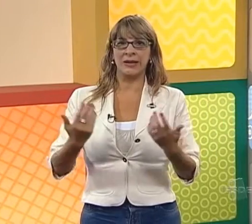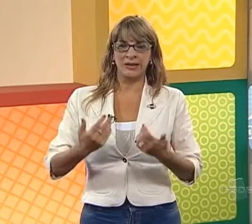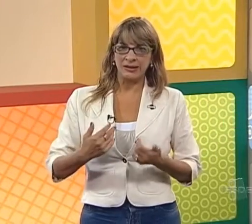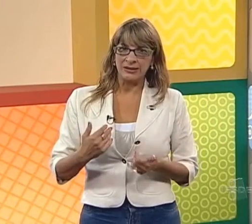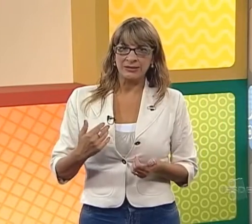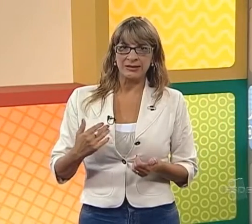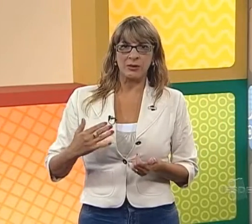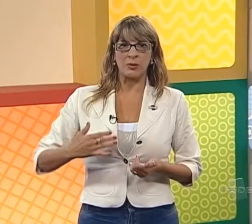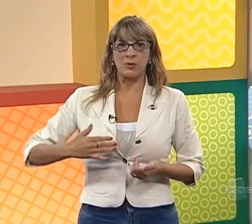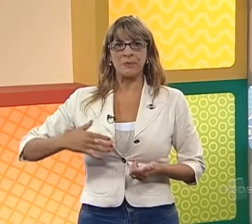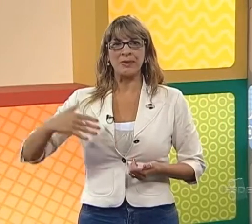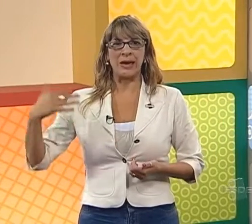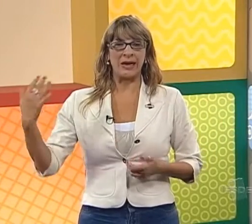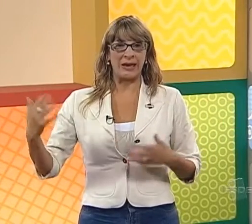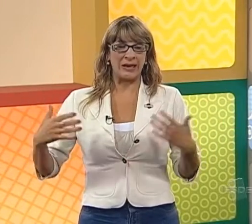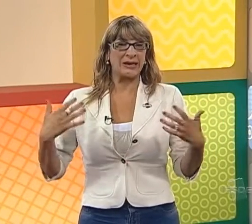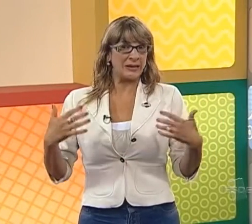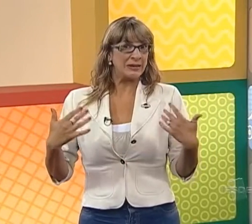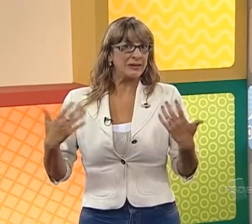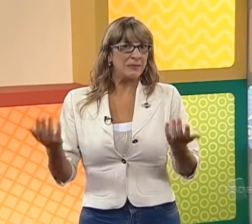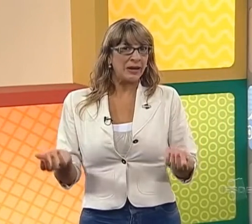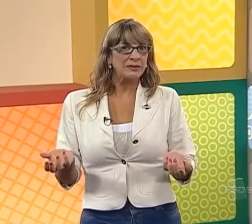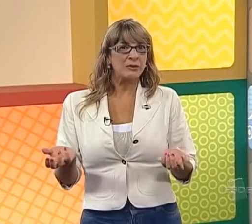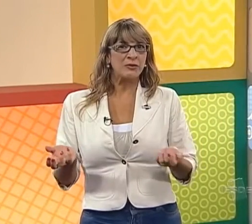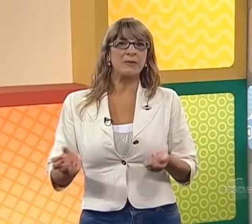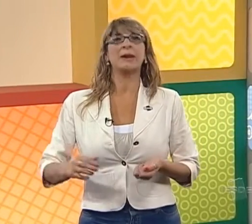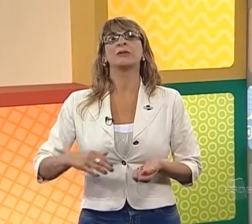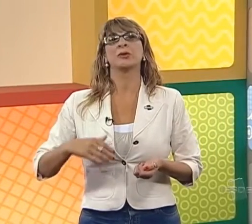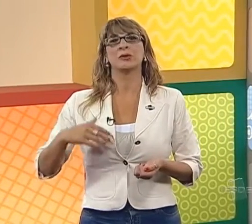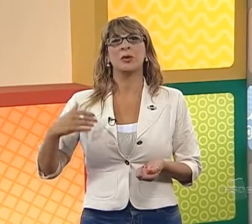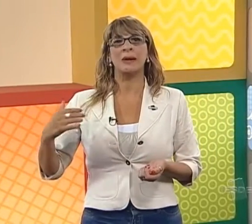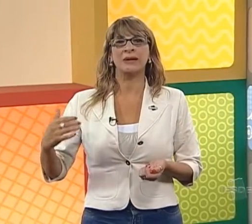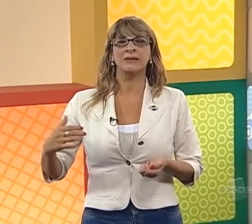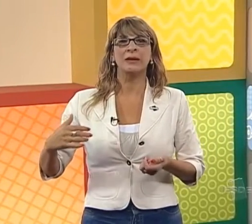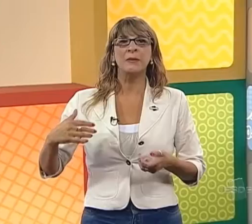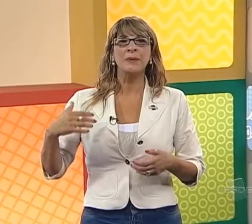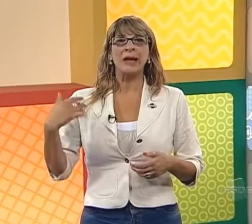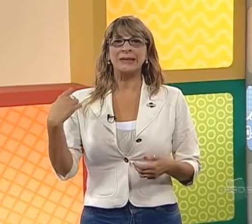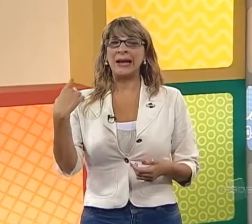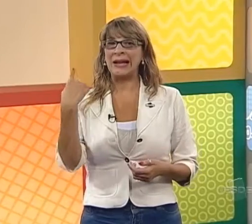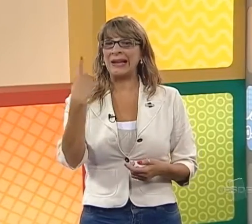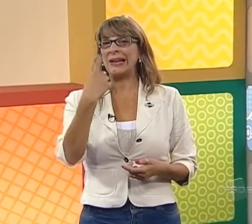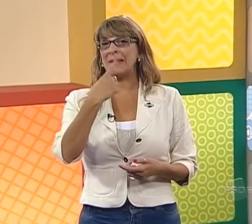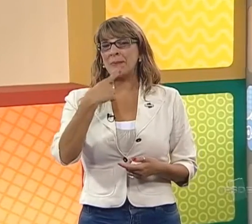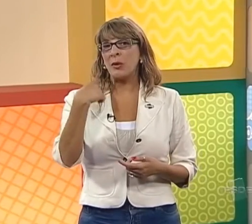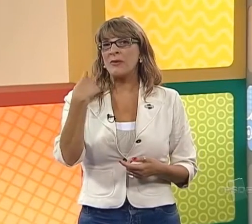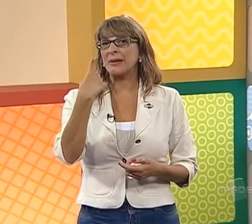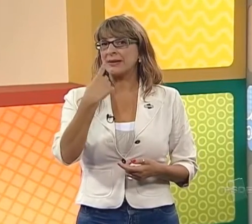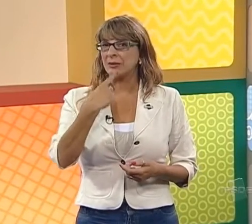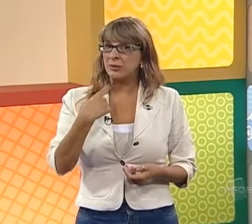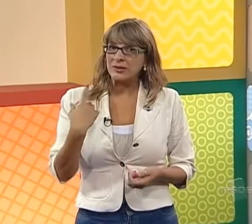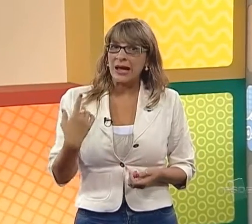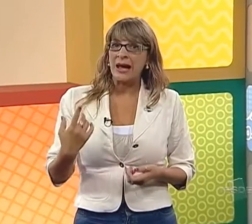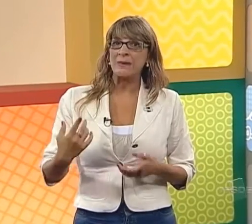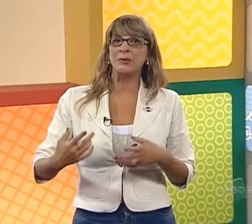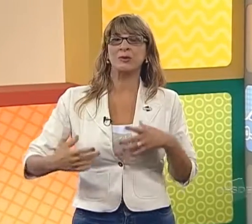da criança, como, que expressam movimentos, como a questão da movimentação dos lábios,